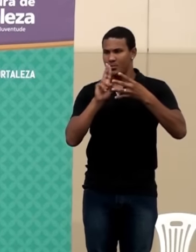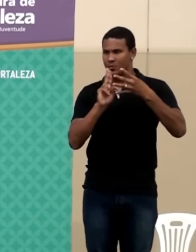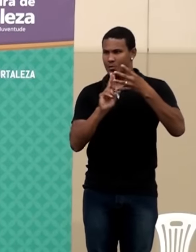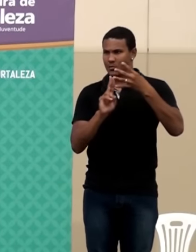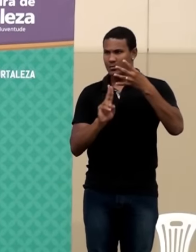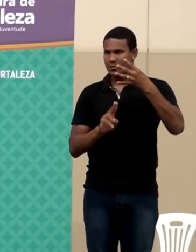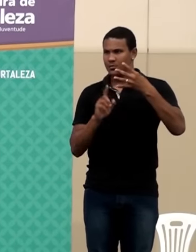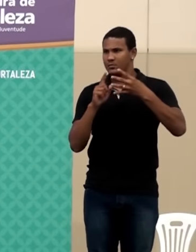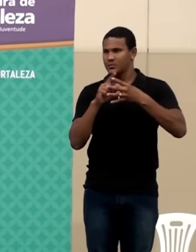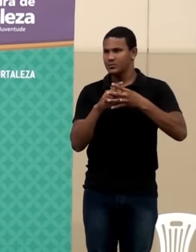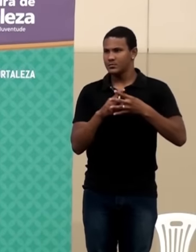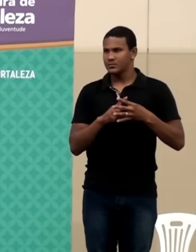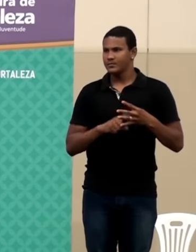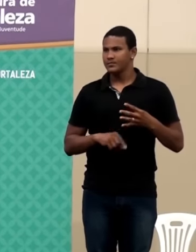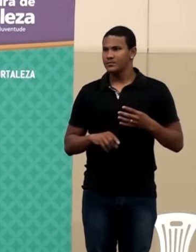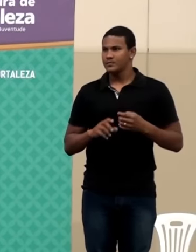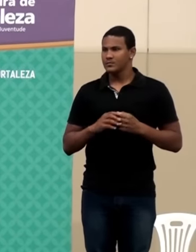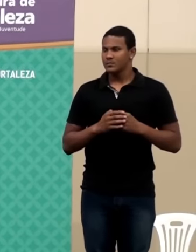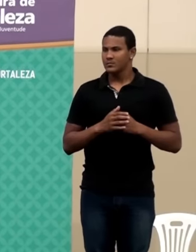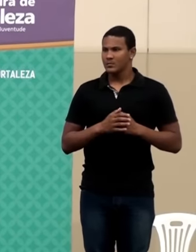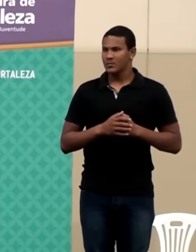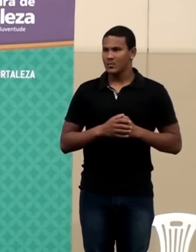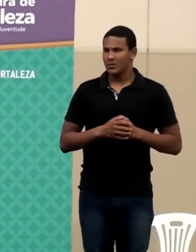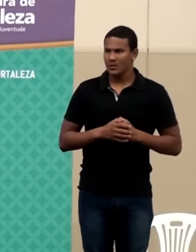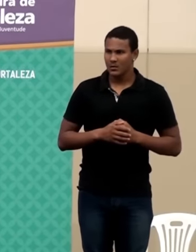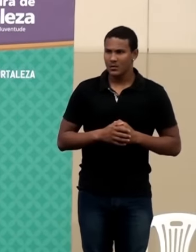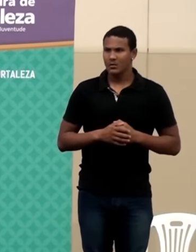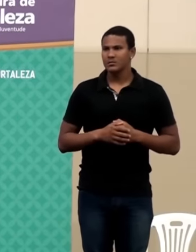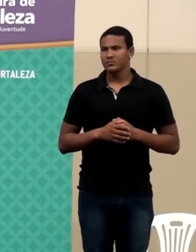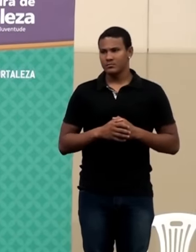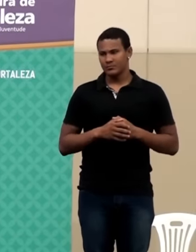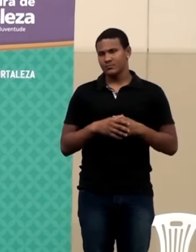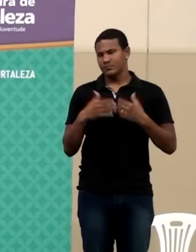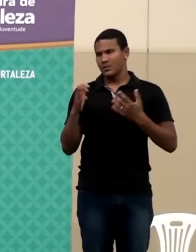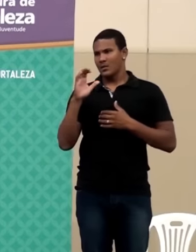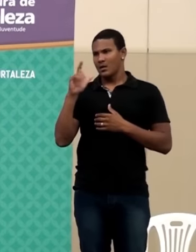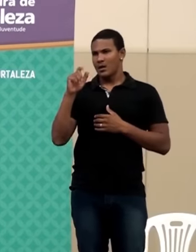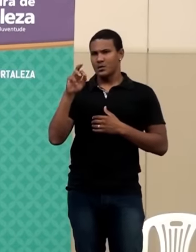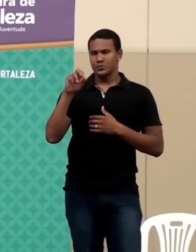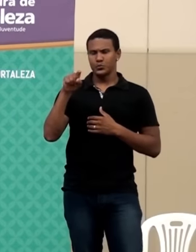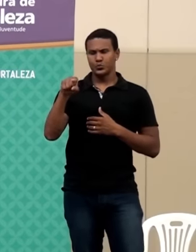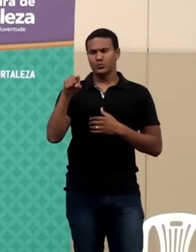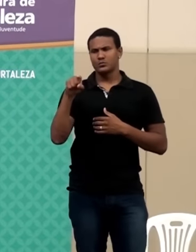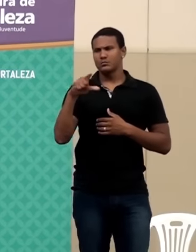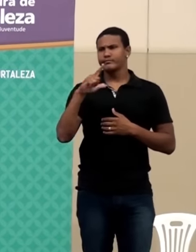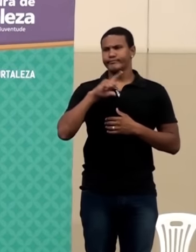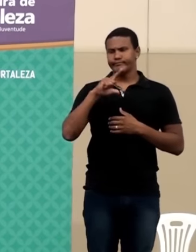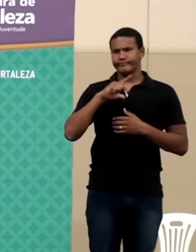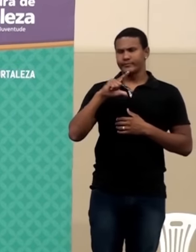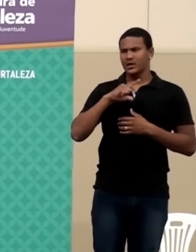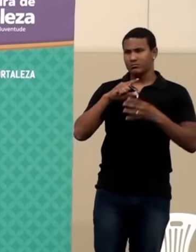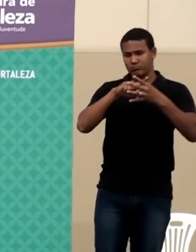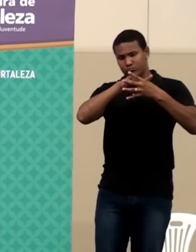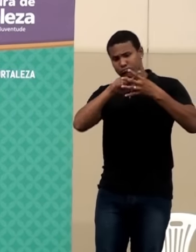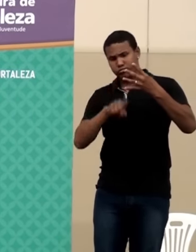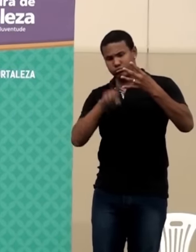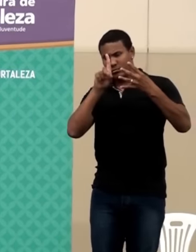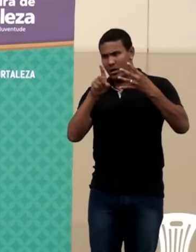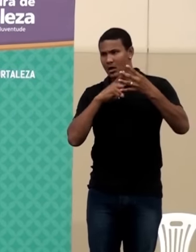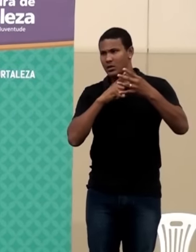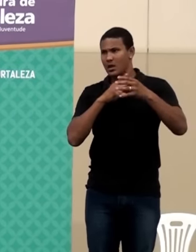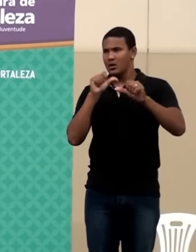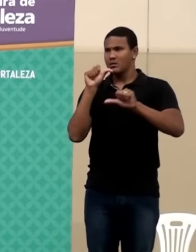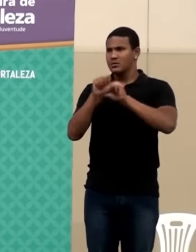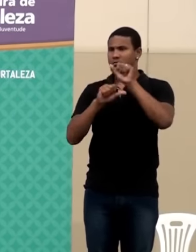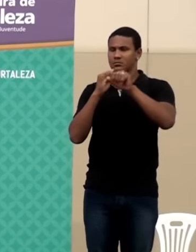que todos os hidrogênios do ácido estão sendo ionizados. O HCl tem quantos hidrogênios? Um. Ele é monoácido,